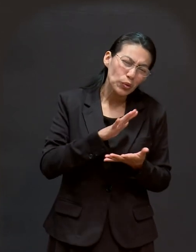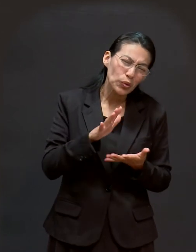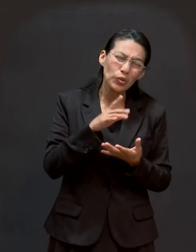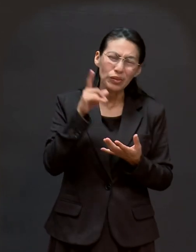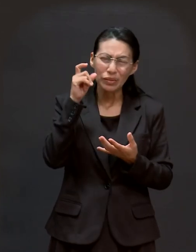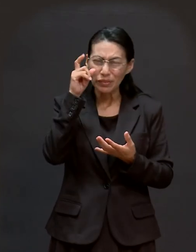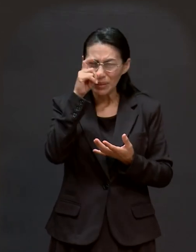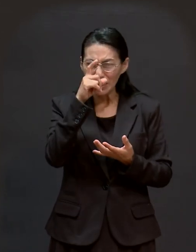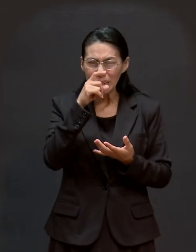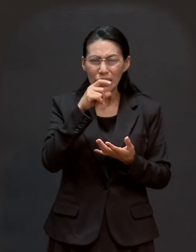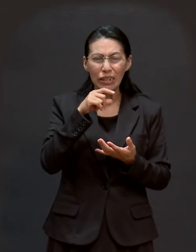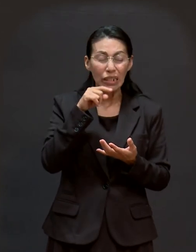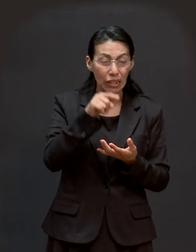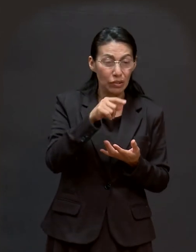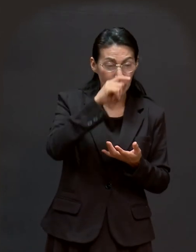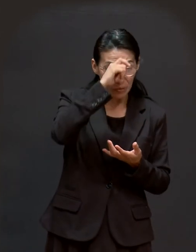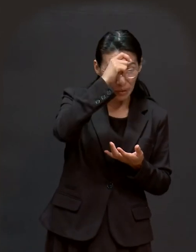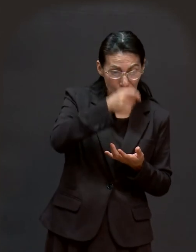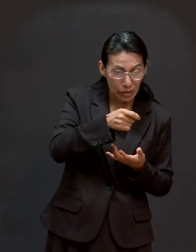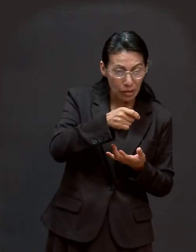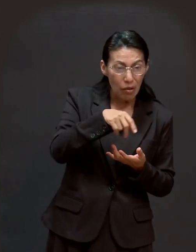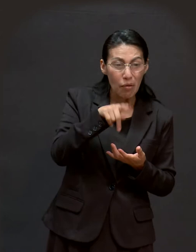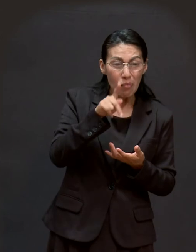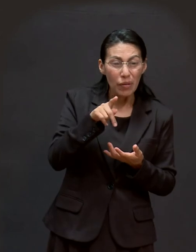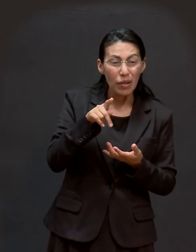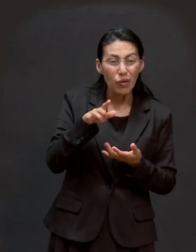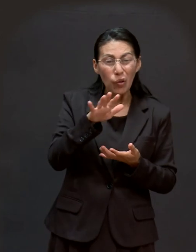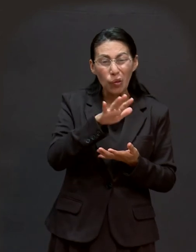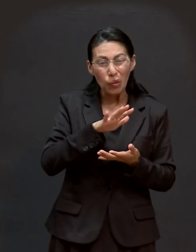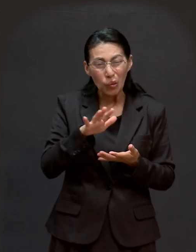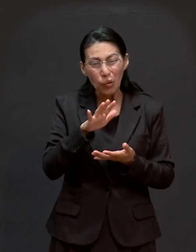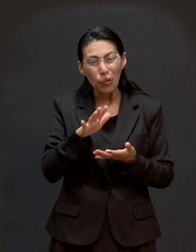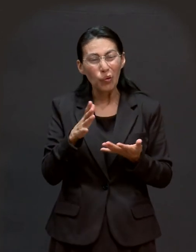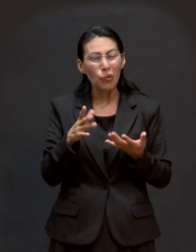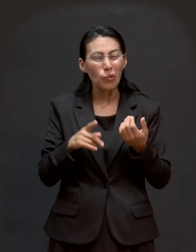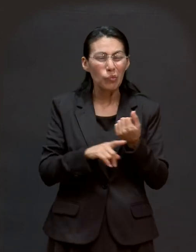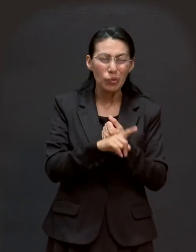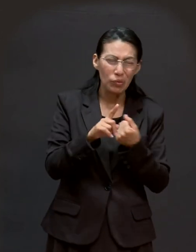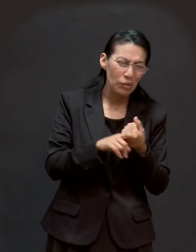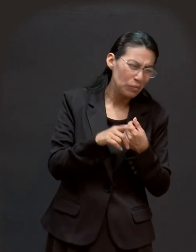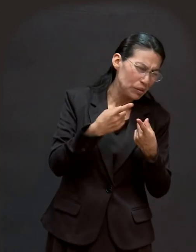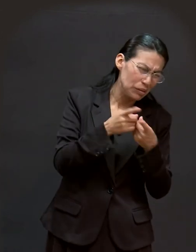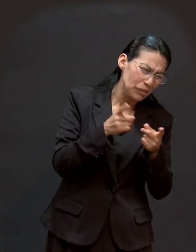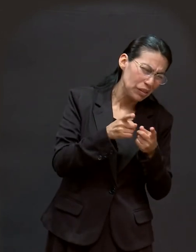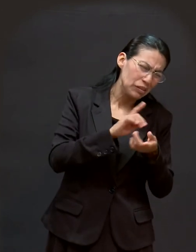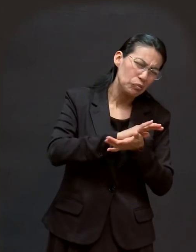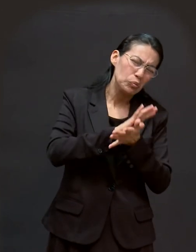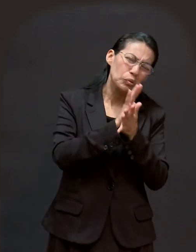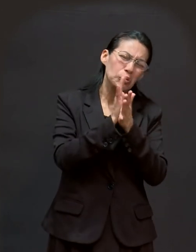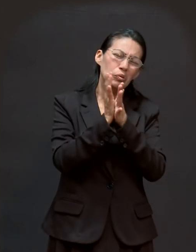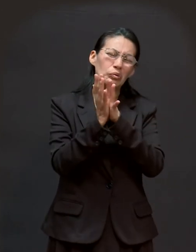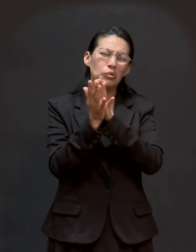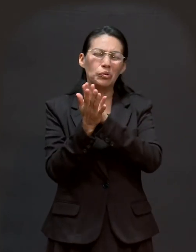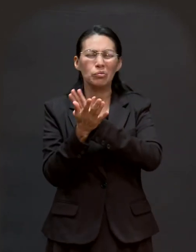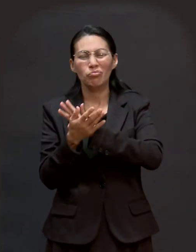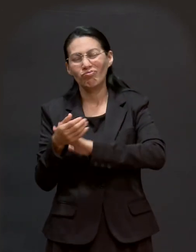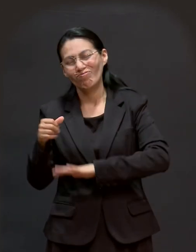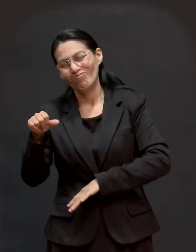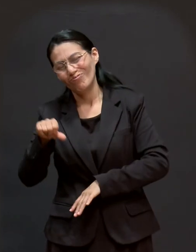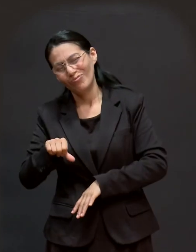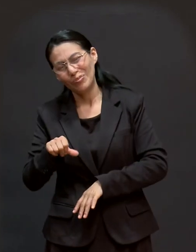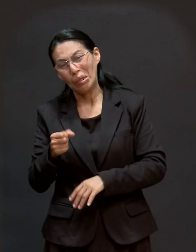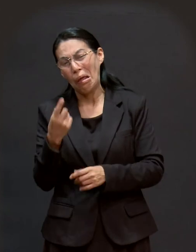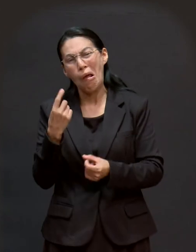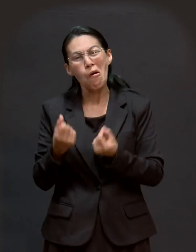convertido lo que podía haber sido una bendición para esta juventud de su preparación en problemas que